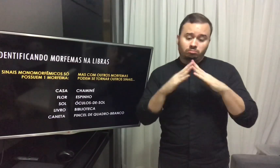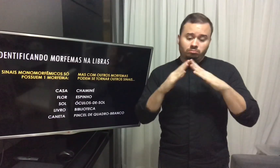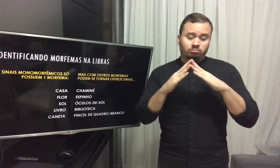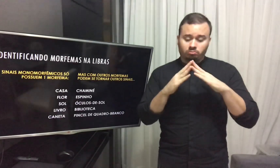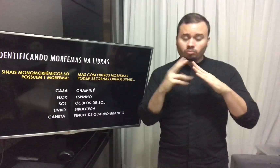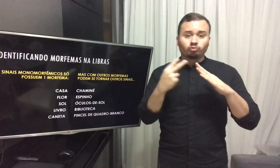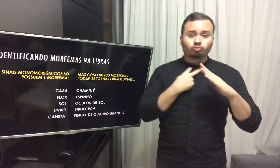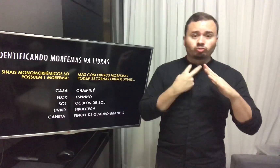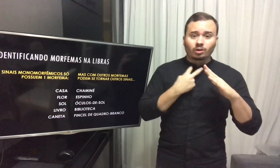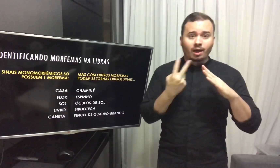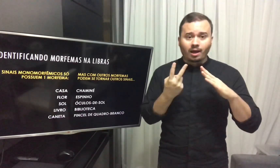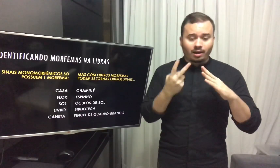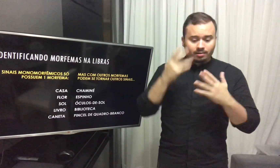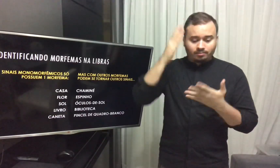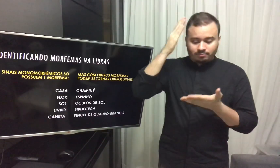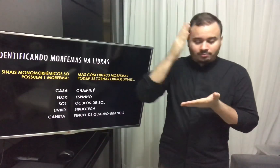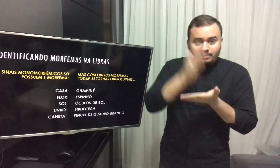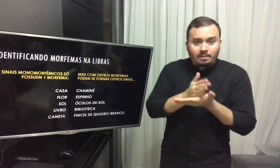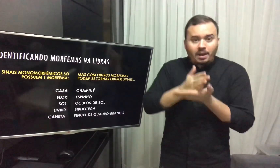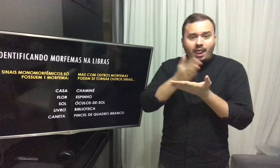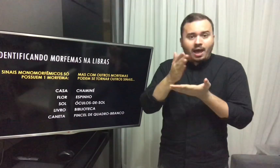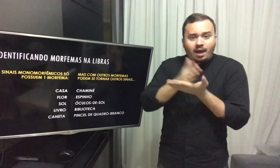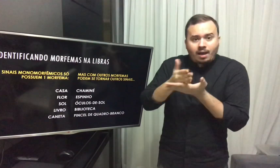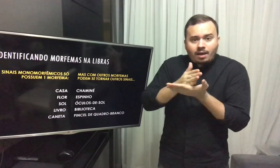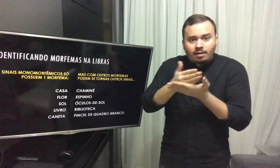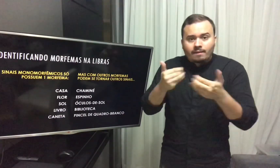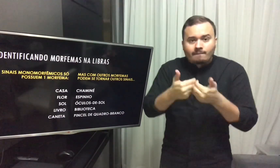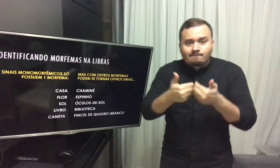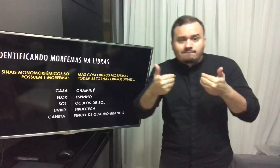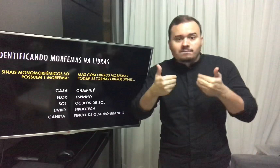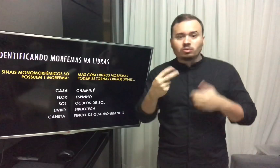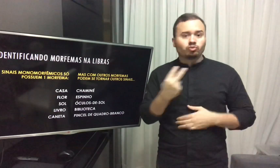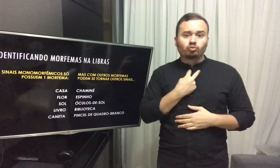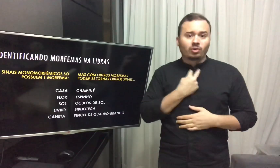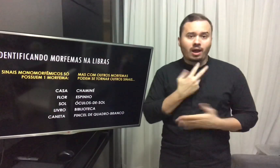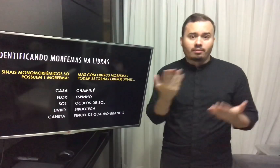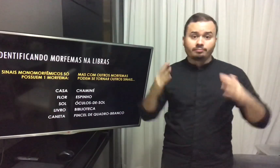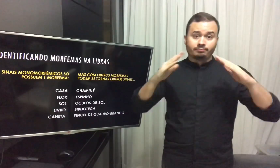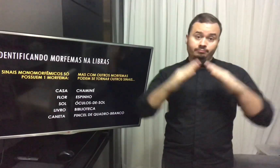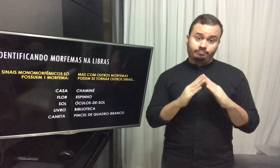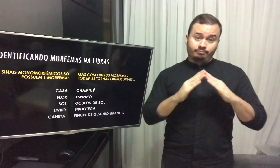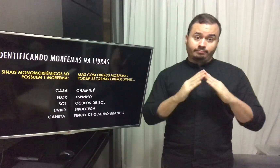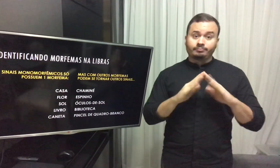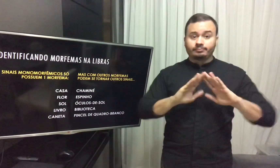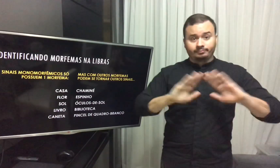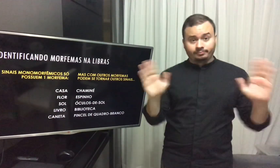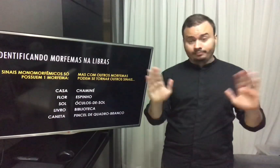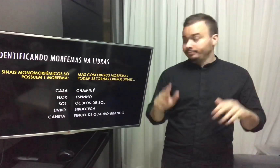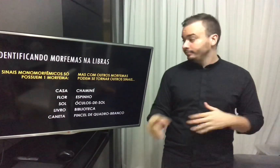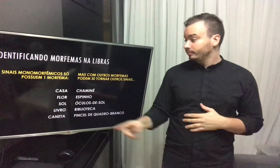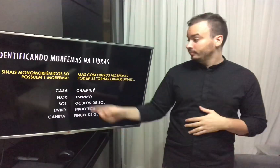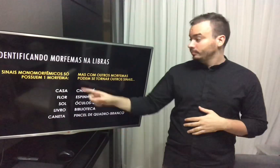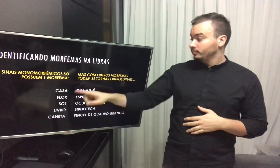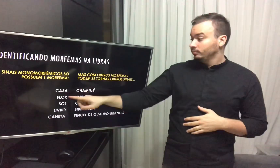Apenas um, olha só. Não dá para eu separar, dividir em duas partes o sinal. Ele é simplesmente esse.